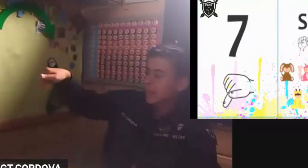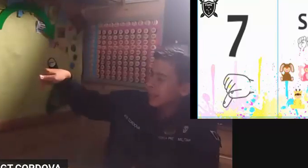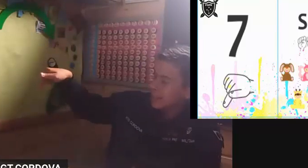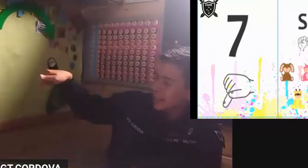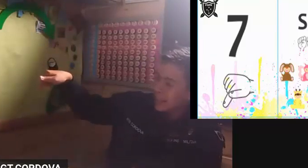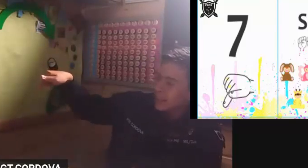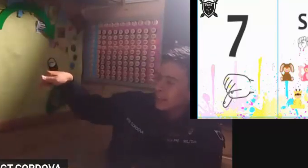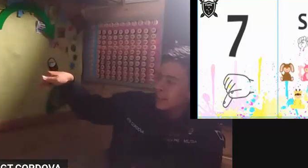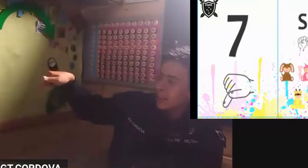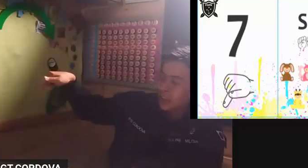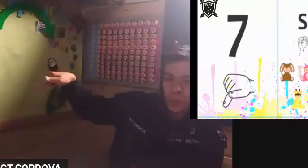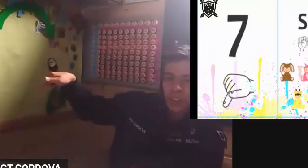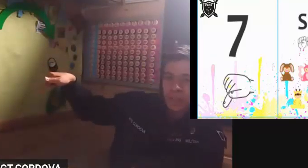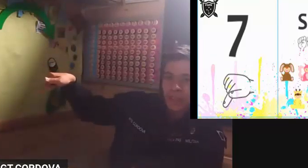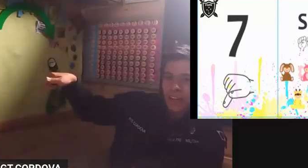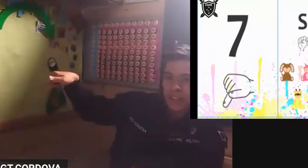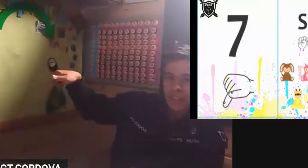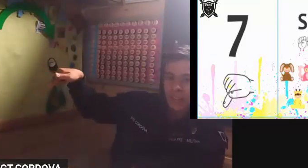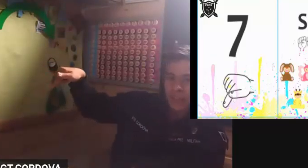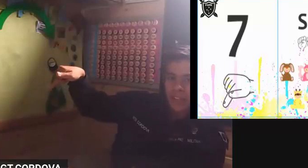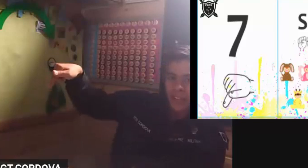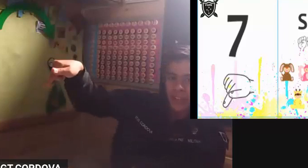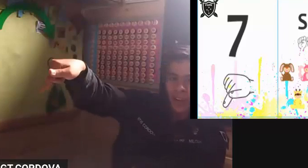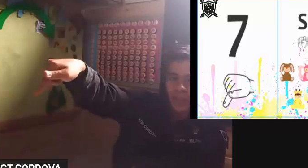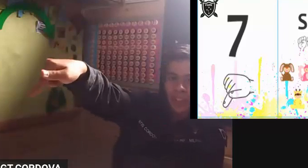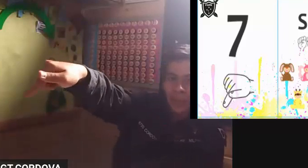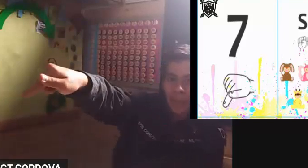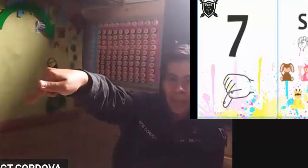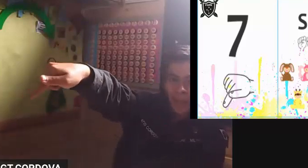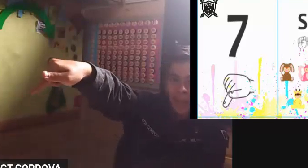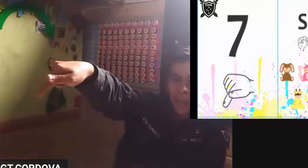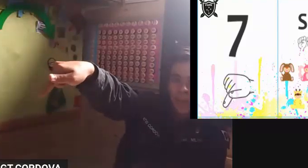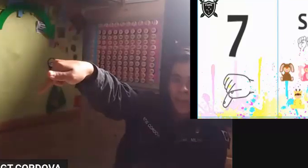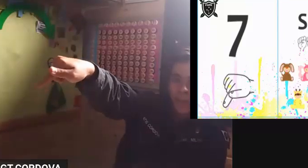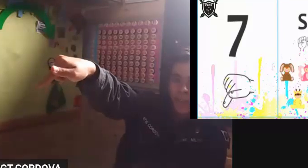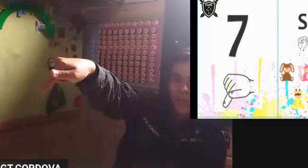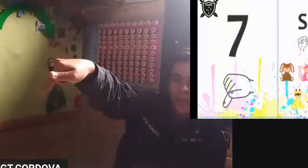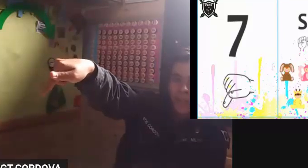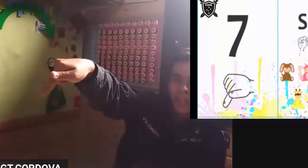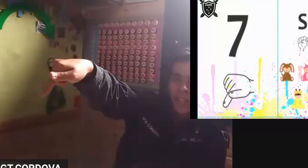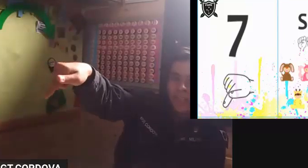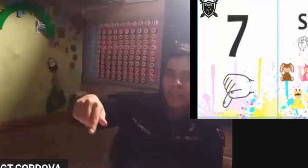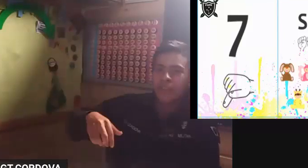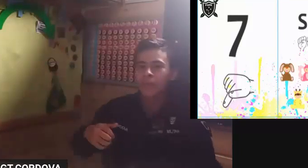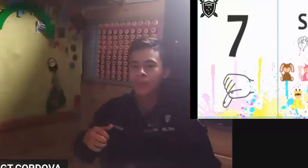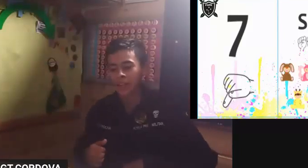lá. Então a gente pode assimilar assim o 7. Ó, vou tirar mais perto, ó. Então o 7 é assim. Então vamos